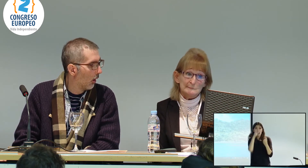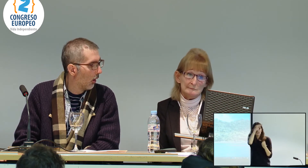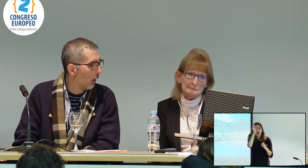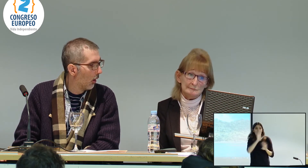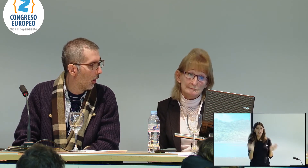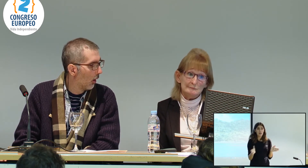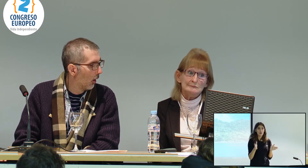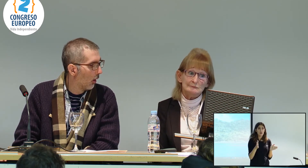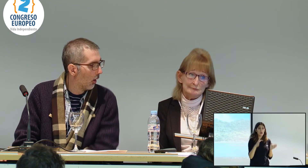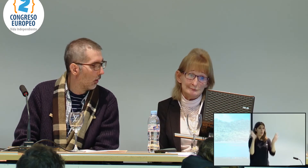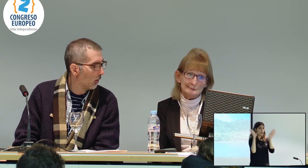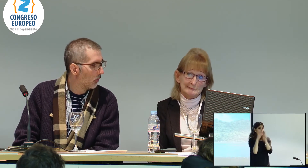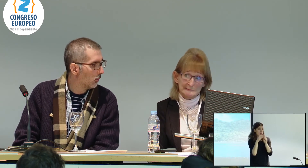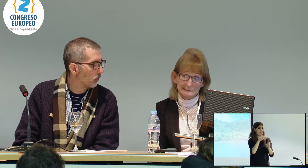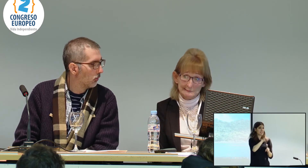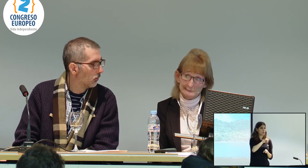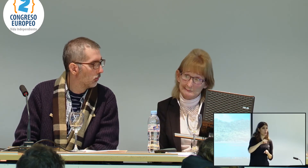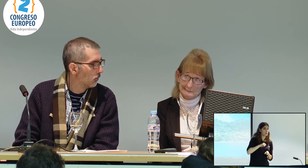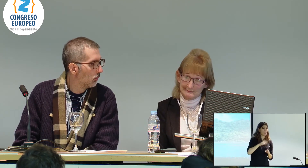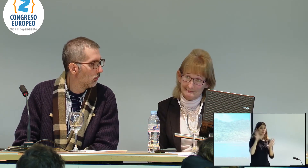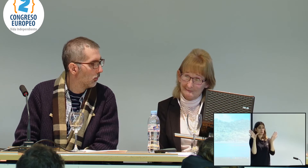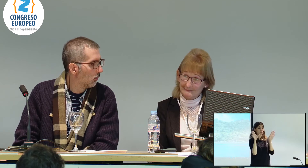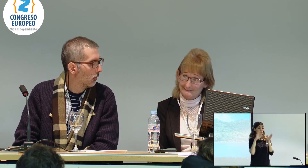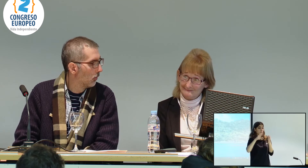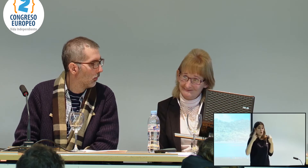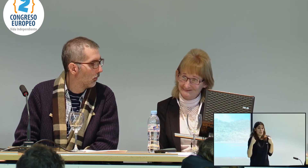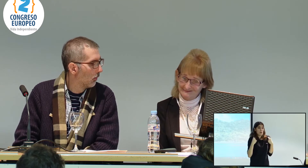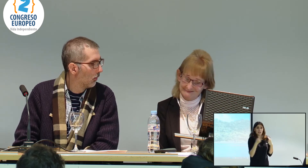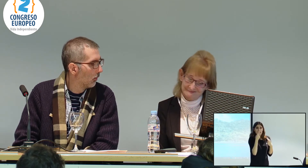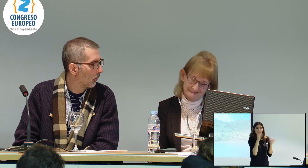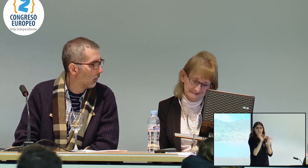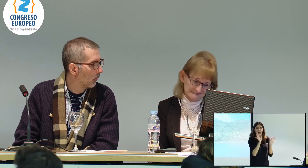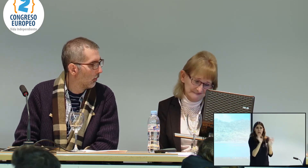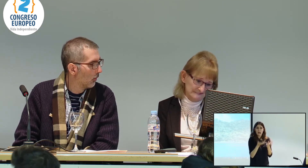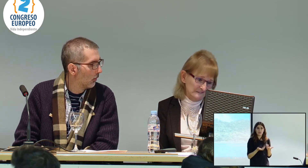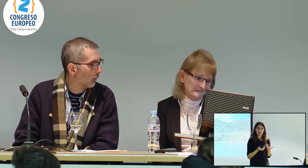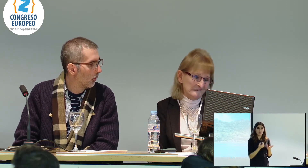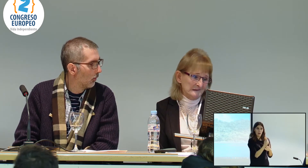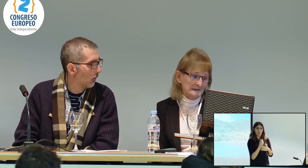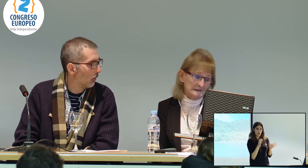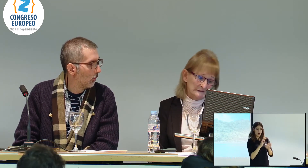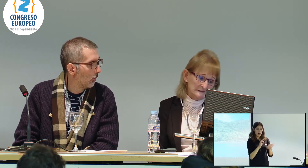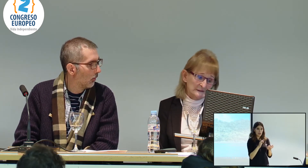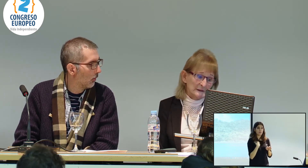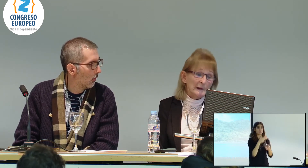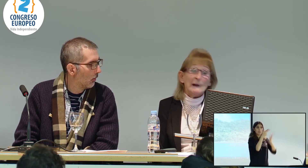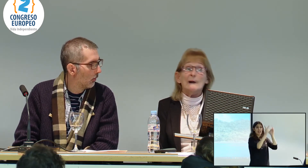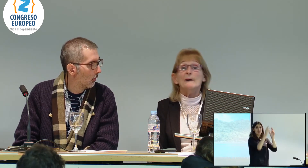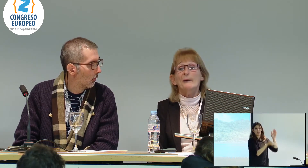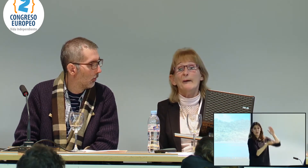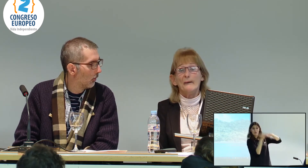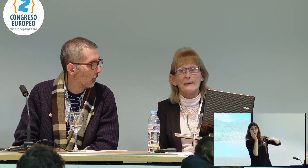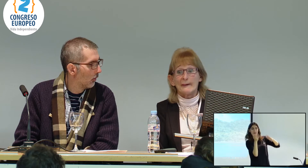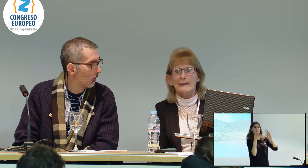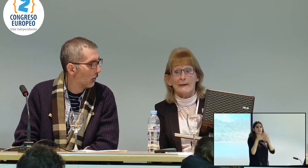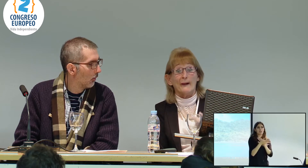autonómicas, provinciales y municipales jamás han mostrado interés en cumplir. Salir de Guipúzcoa implicaba renunciar